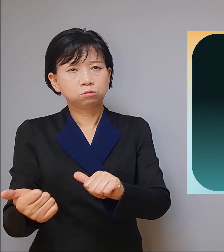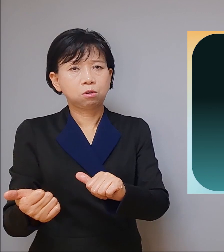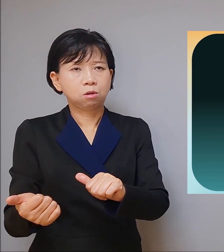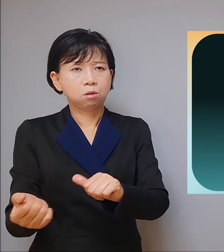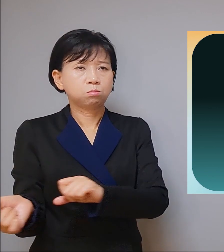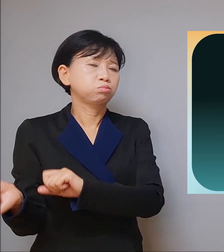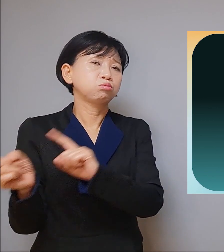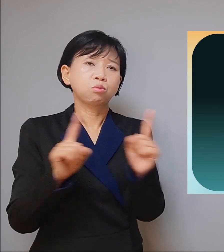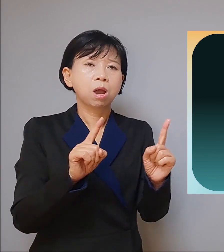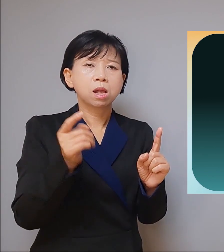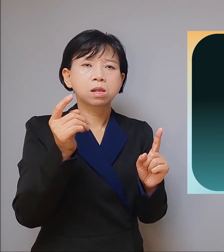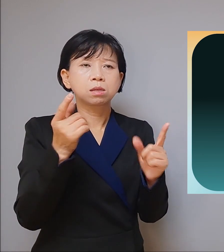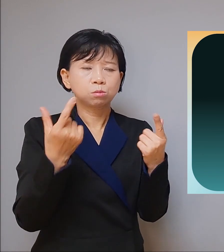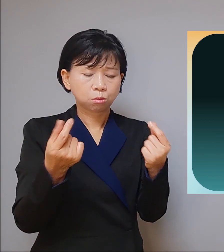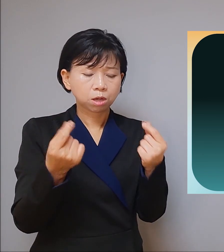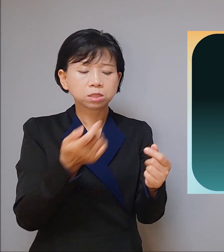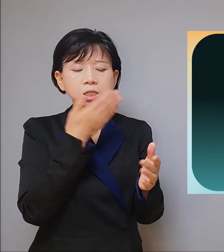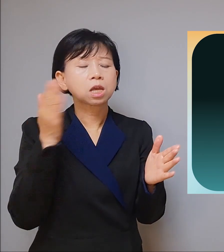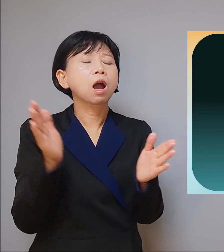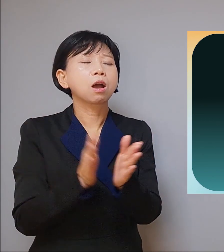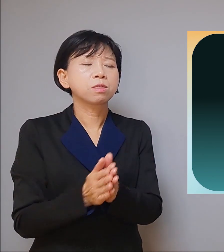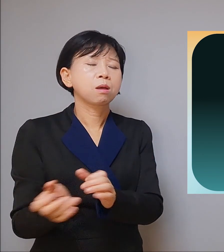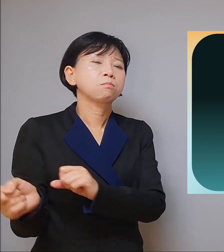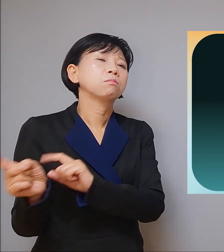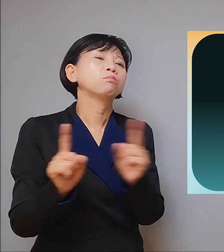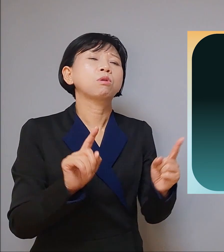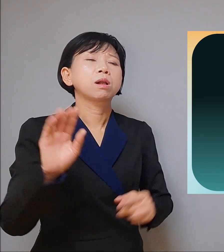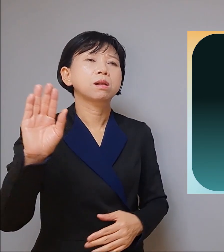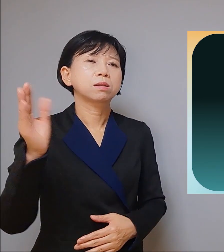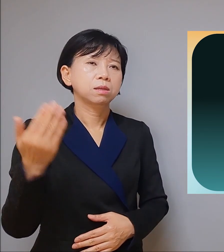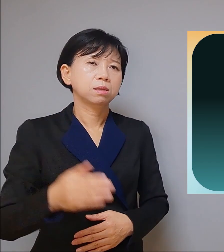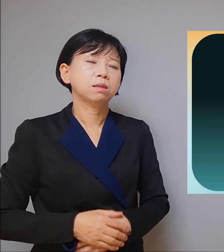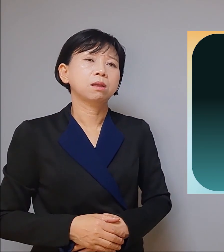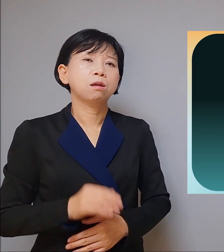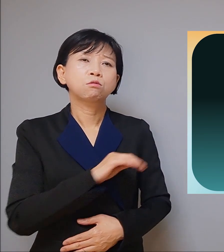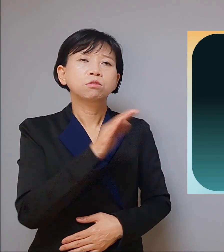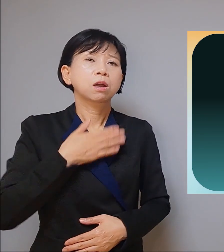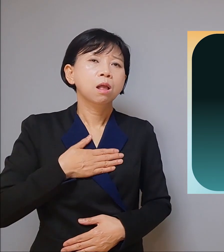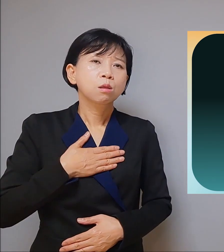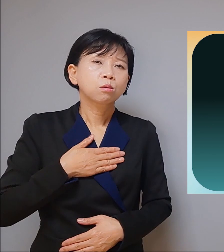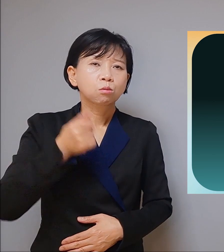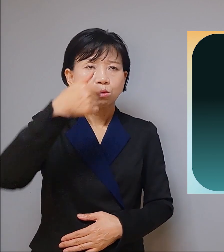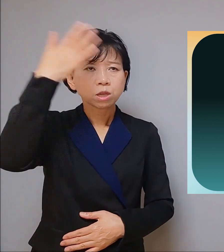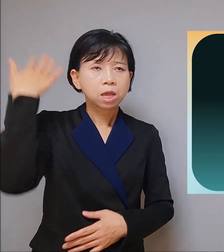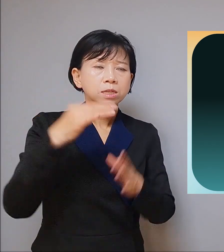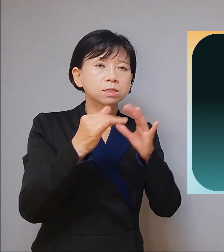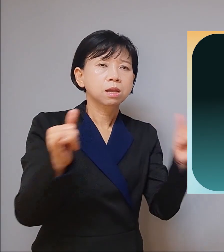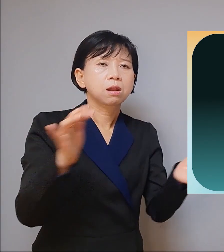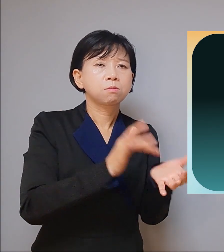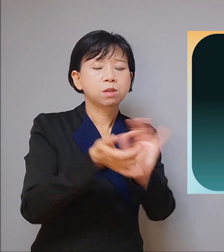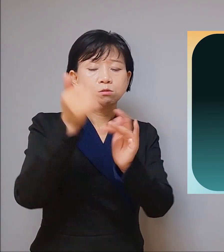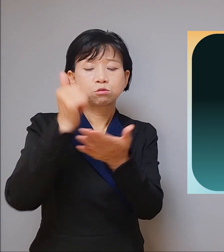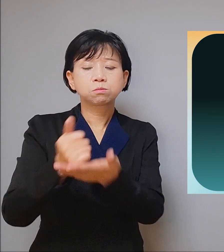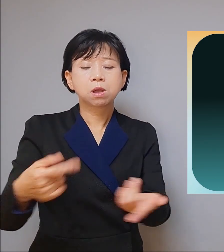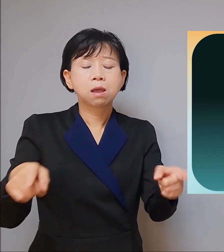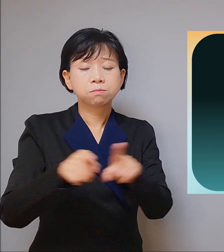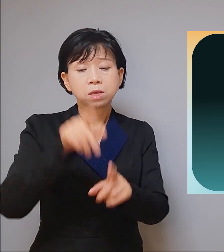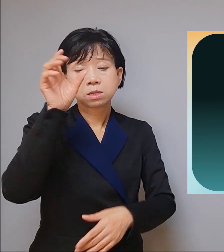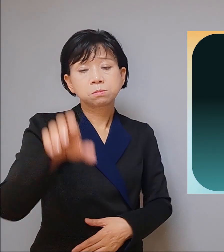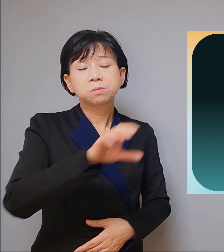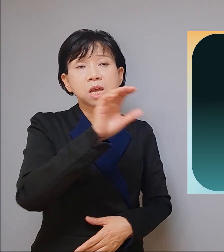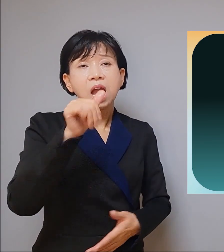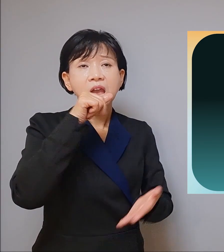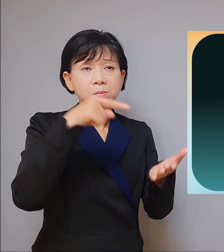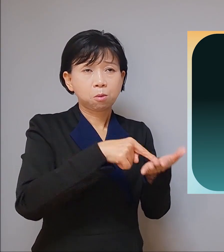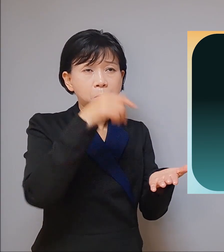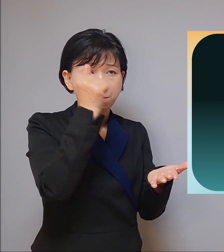또한 그의 부활과 같은 모양으로 연합한 자도 되리라. 우리가 알거니와 우리의 옛사람이 예수와 함께 십자가에 못